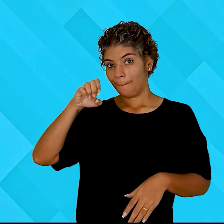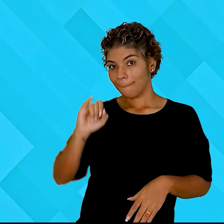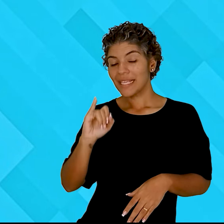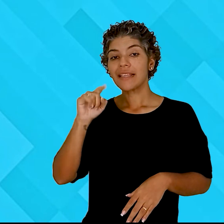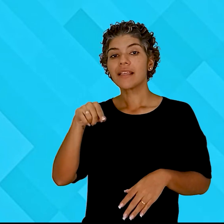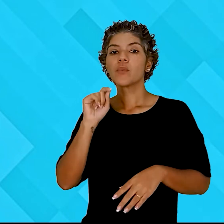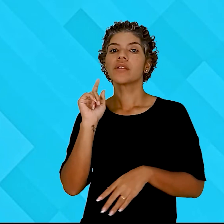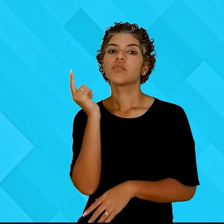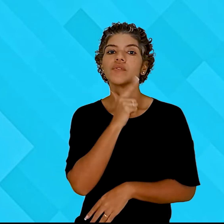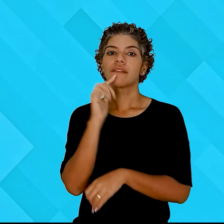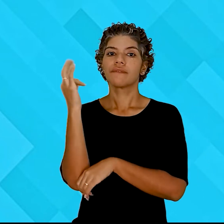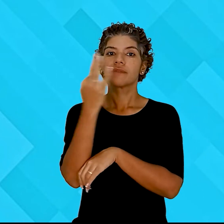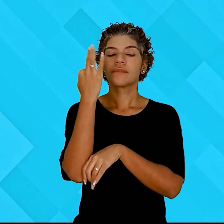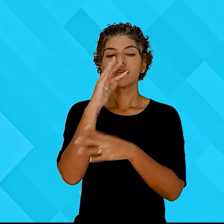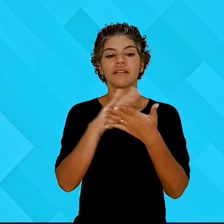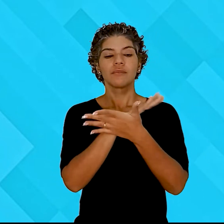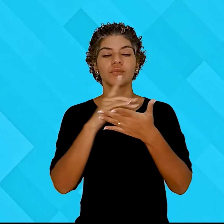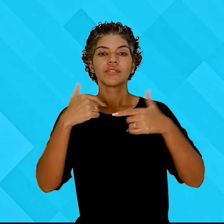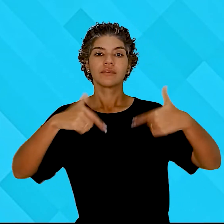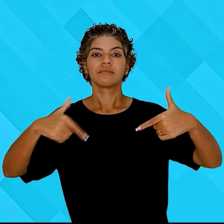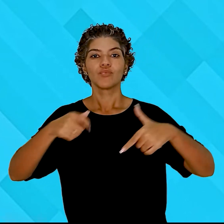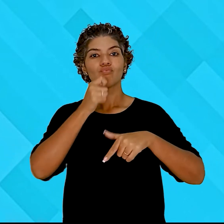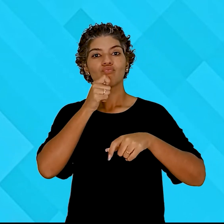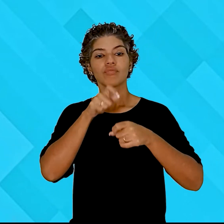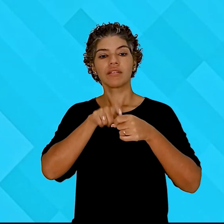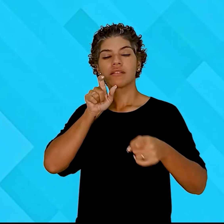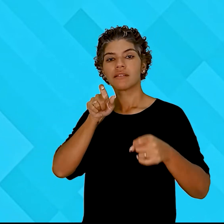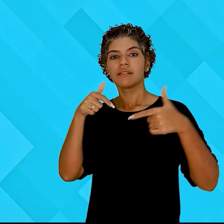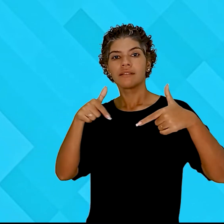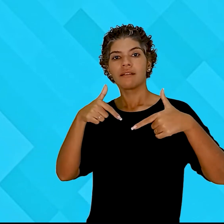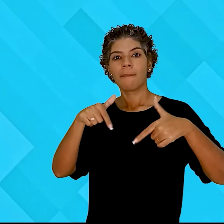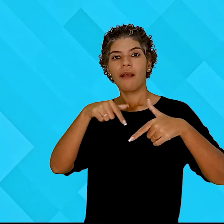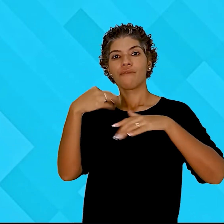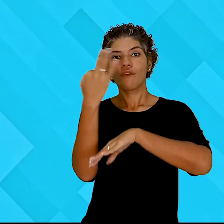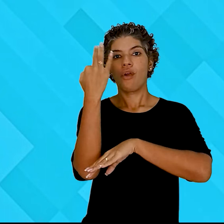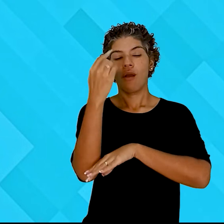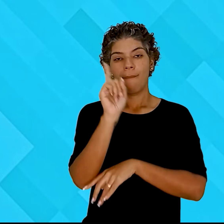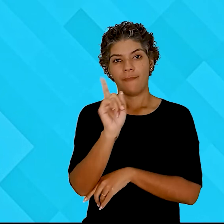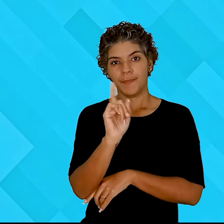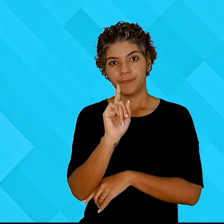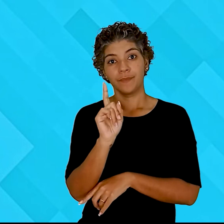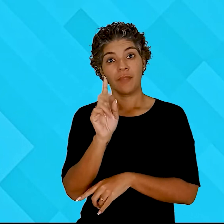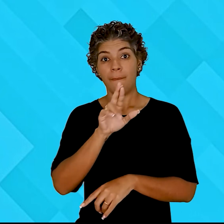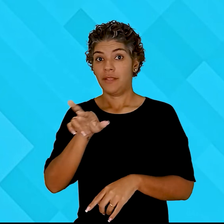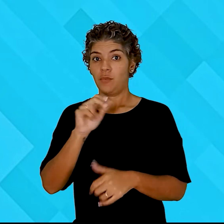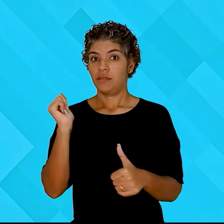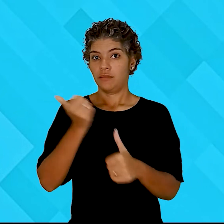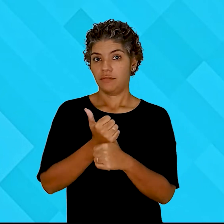para formalizar determinados trabalhadores que estavam afastados do mercado formal, mas ele não é um substitutivo da